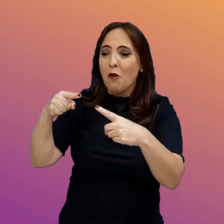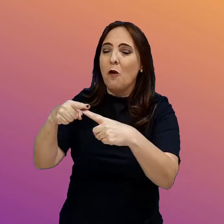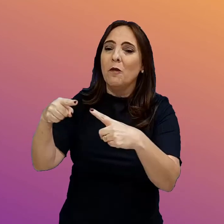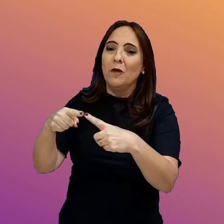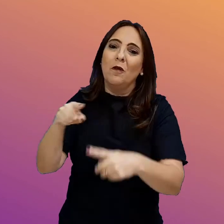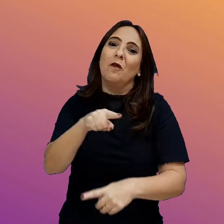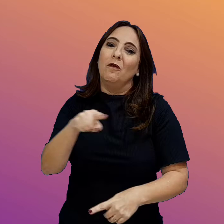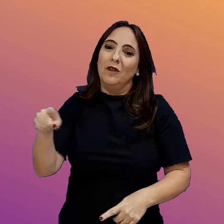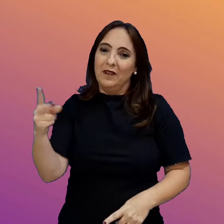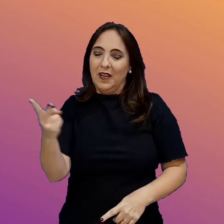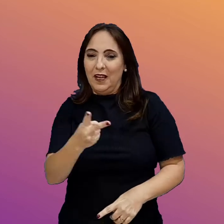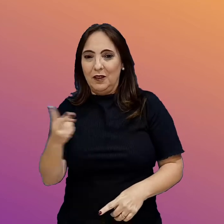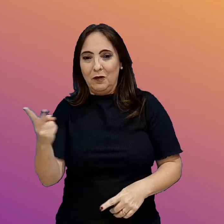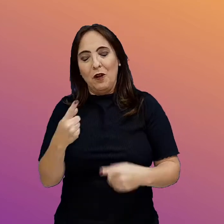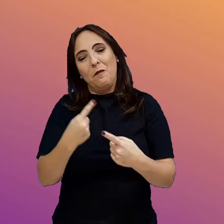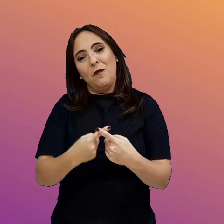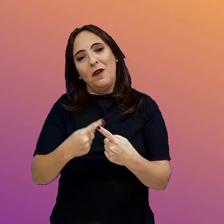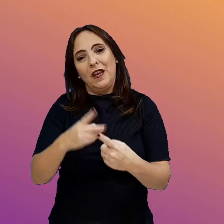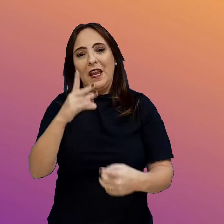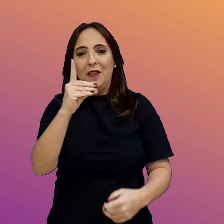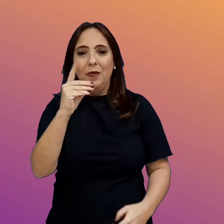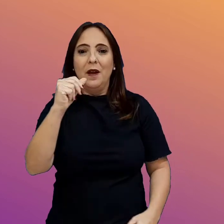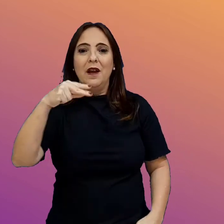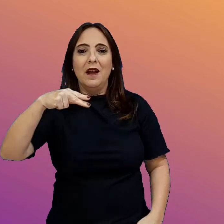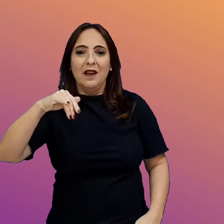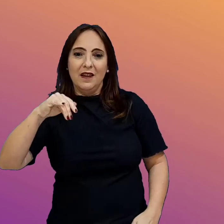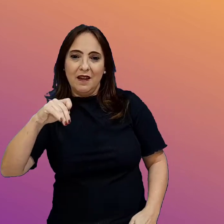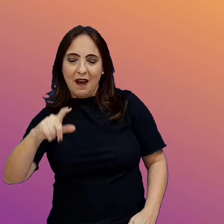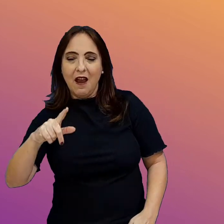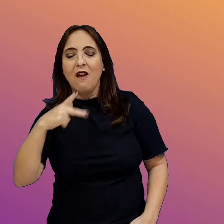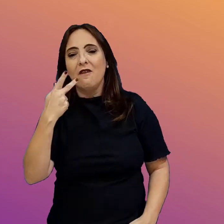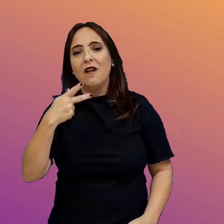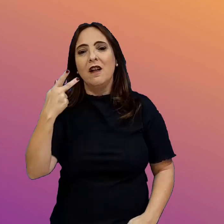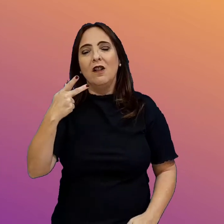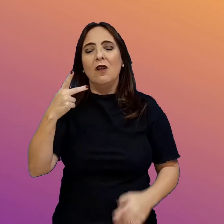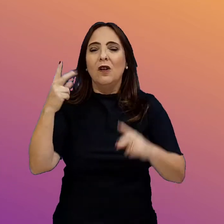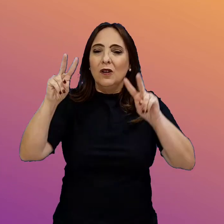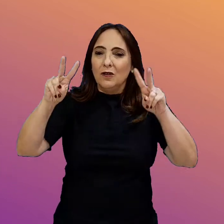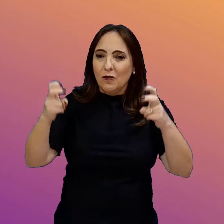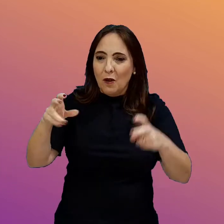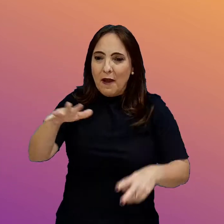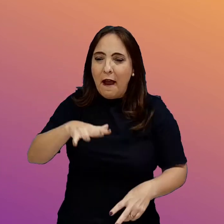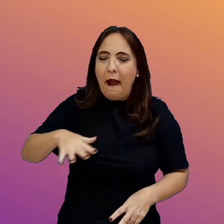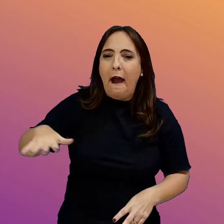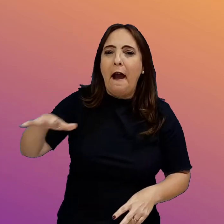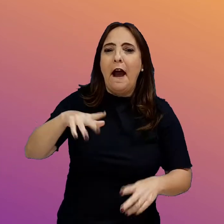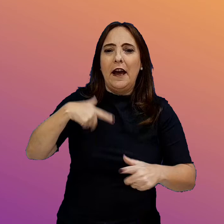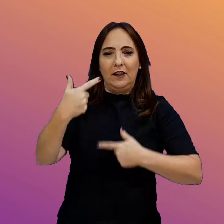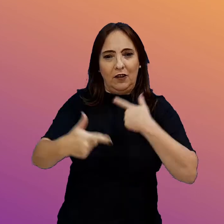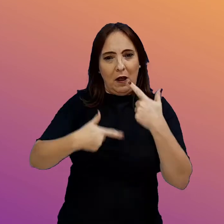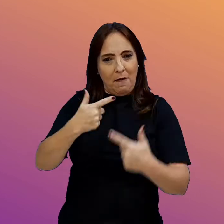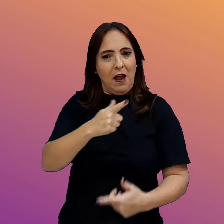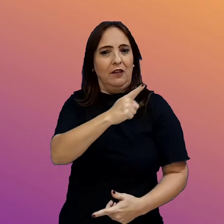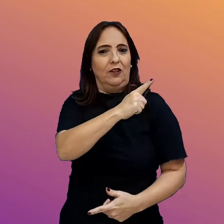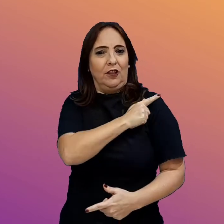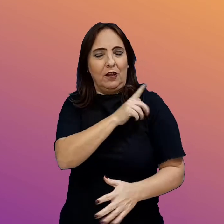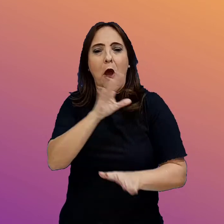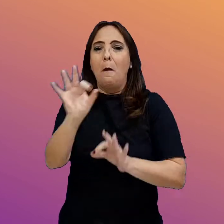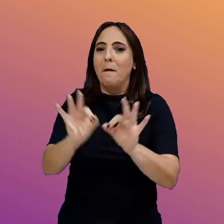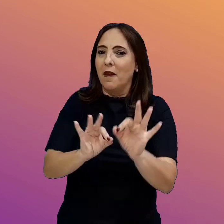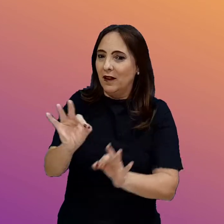Daniel aí falando para a gente da sua área de atuação, de trabalho, que envolve gestão, que envolve